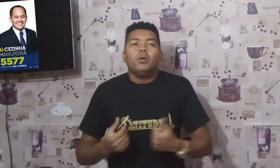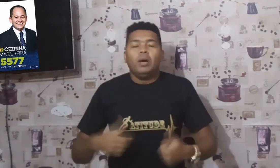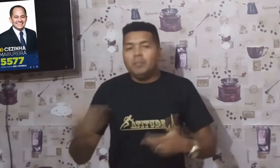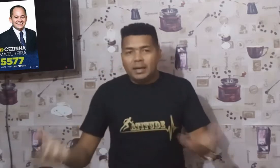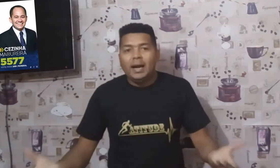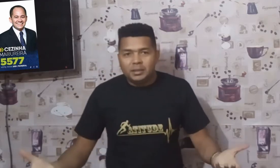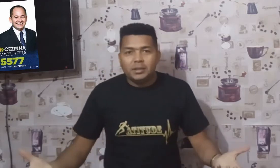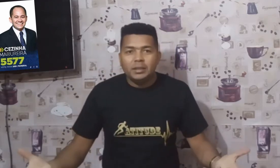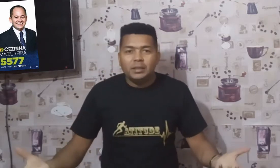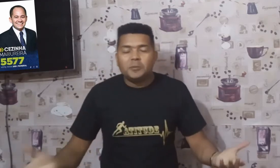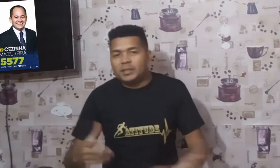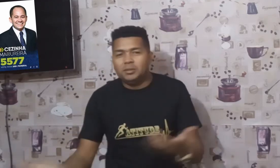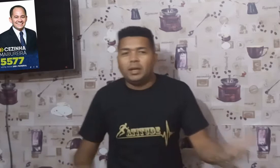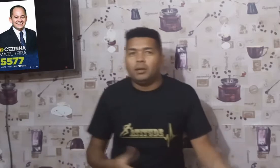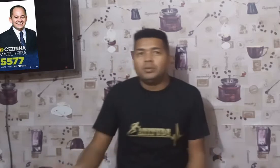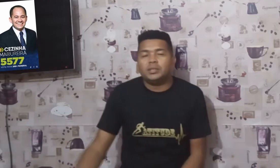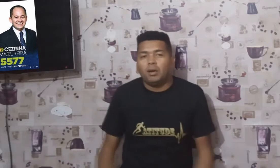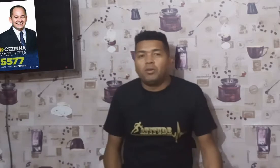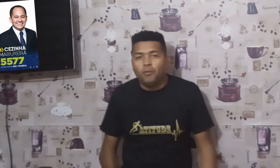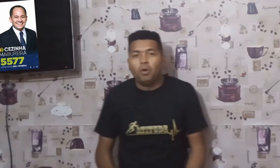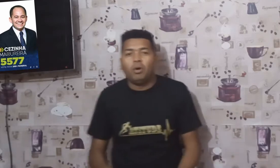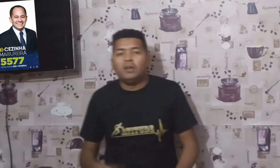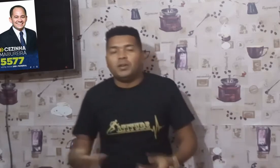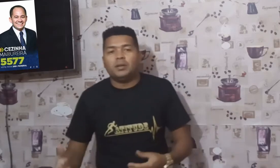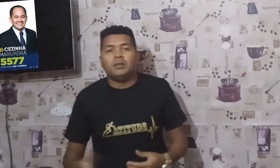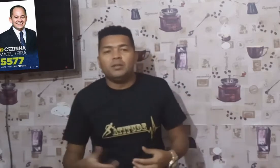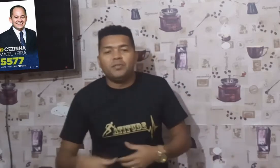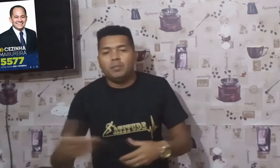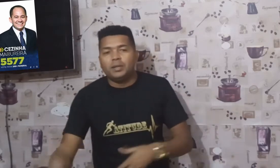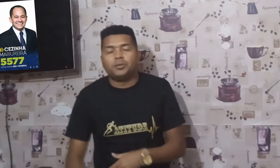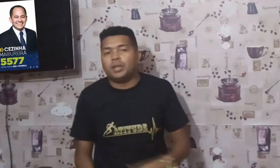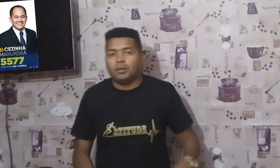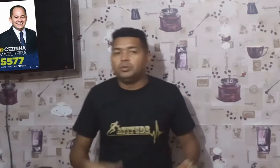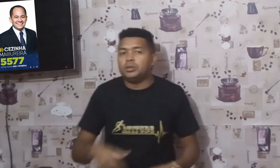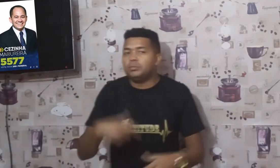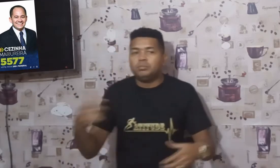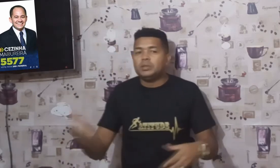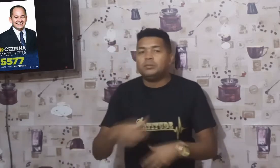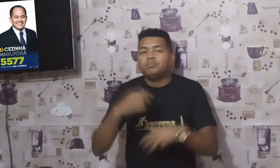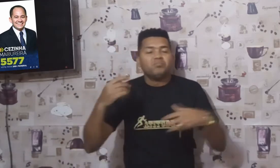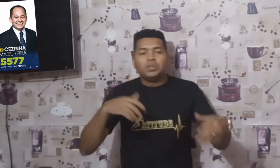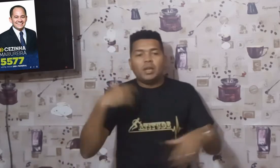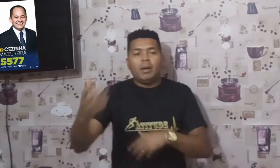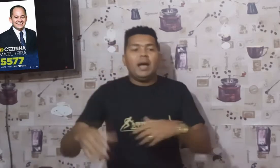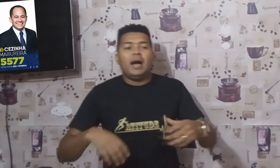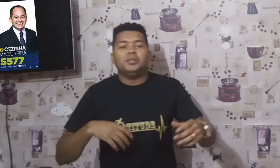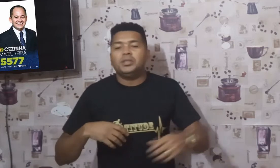ou a liberdade de expressão de cada um, seja lá o que for, a livre-arbítrio de cada um de trabalhar,